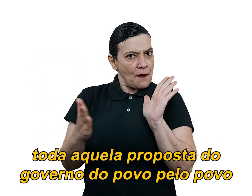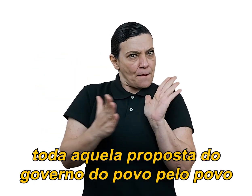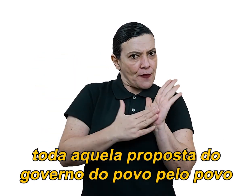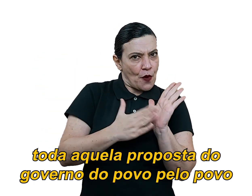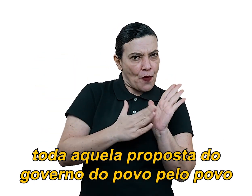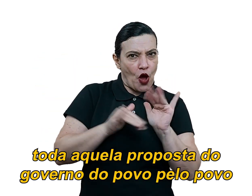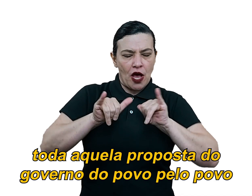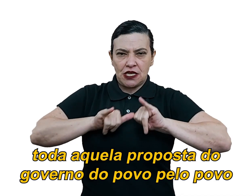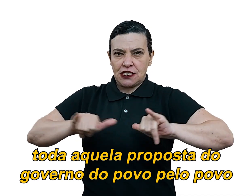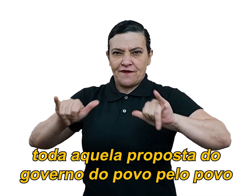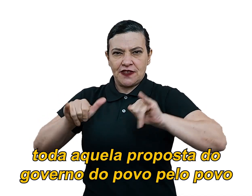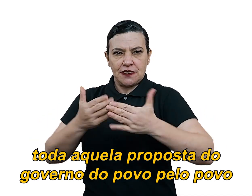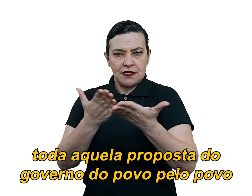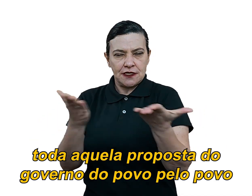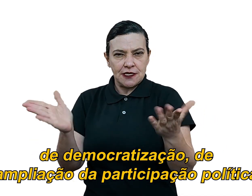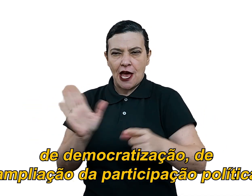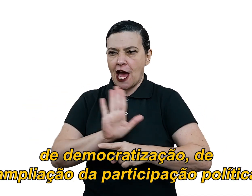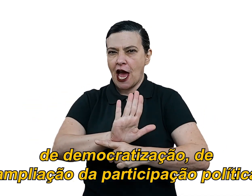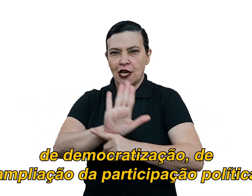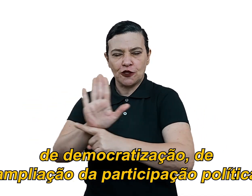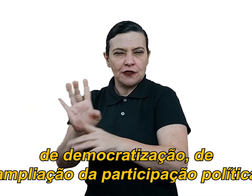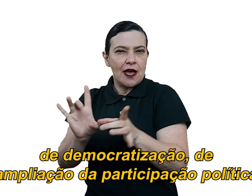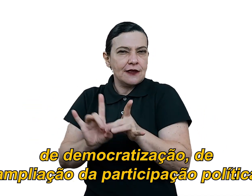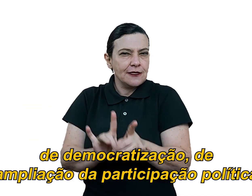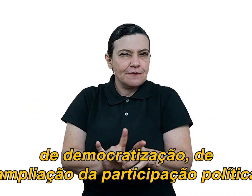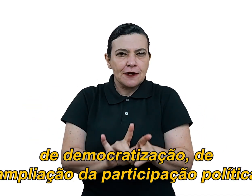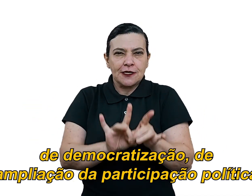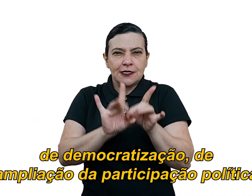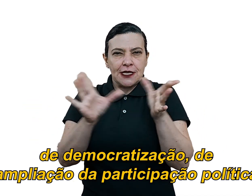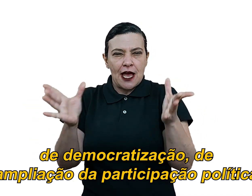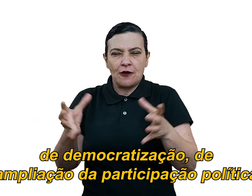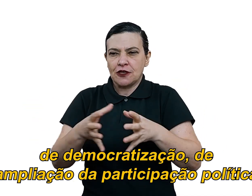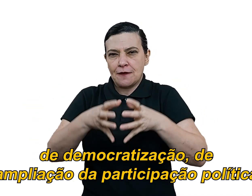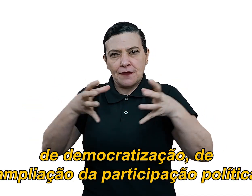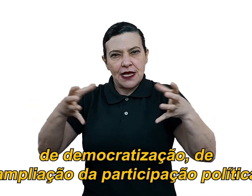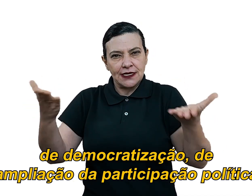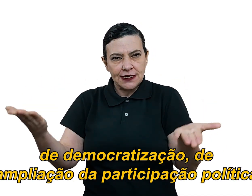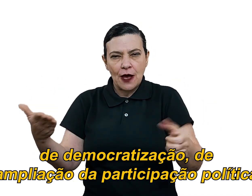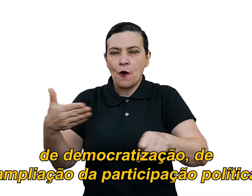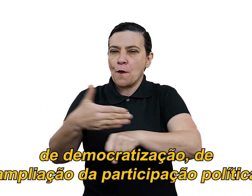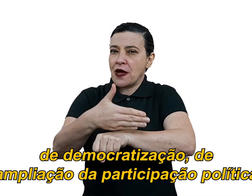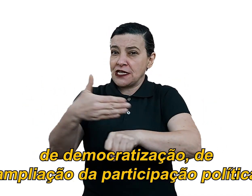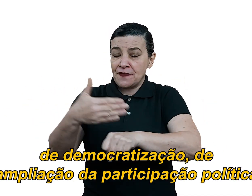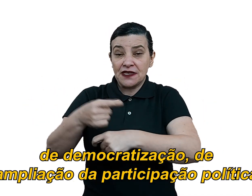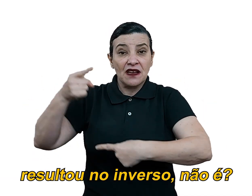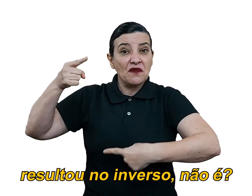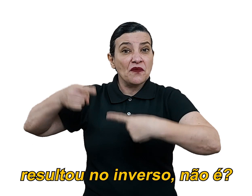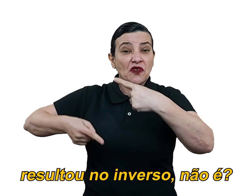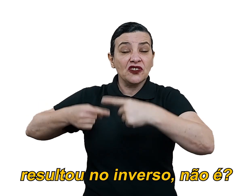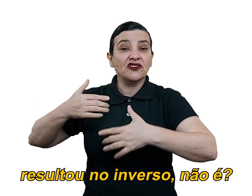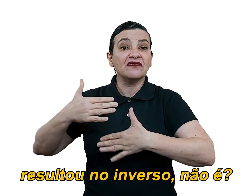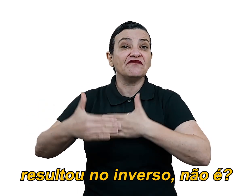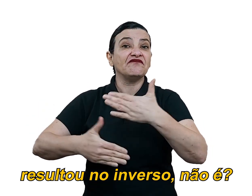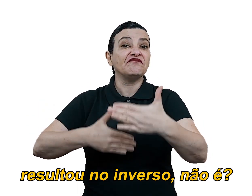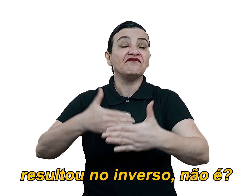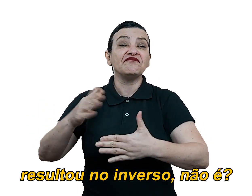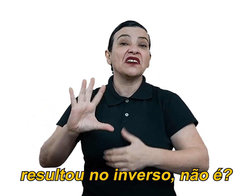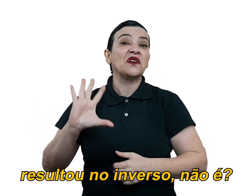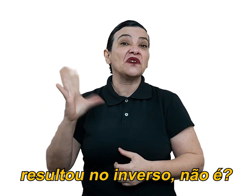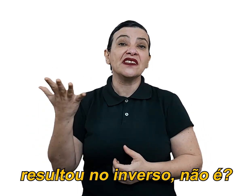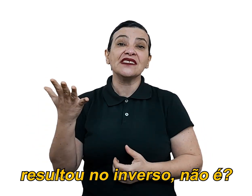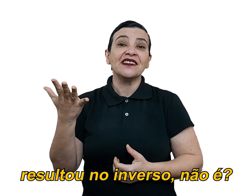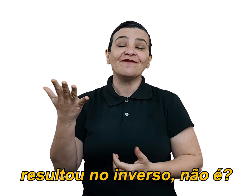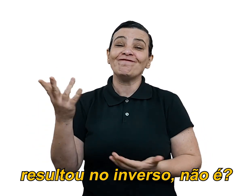proposta do governo do povo pelo povo, de democratização, de ampliação da participação política, resultou